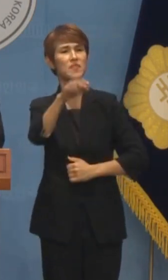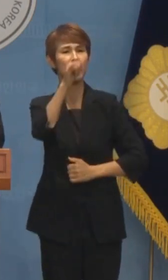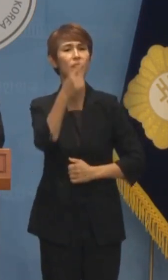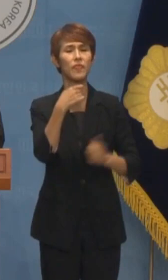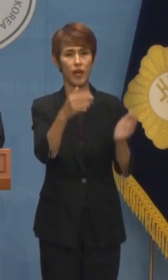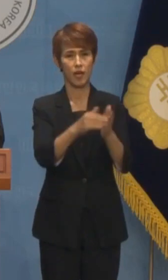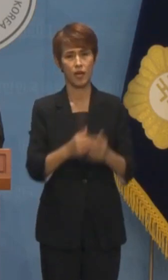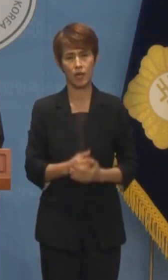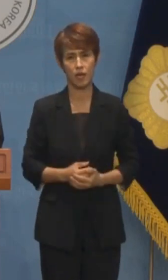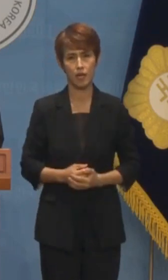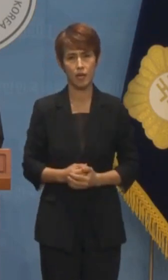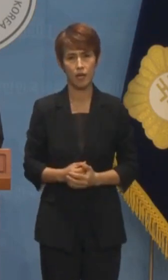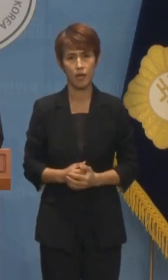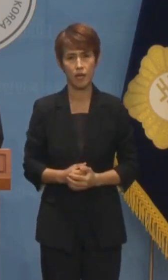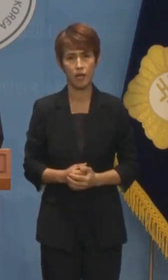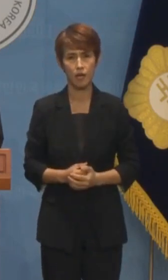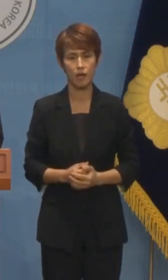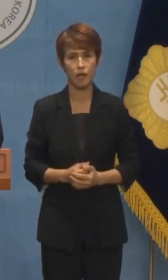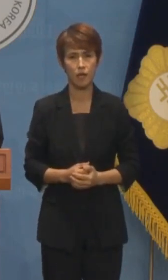오르기도 했습니다.